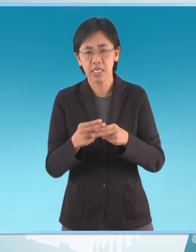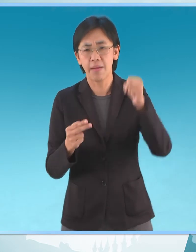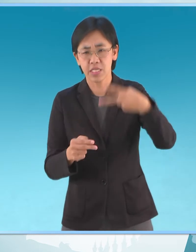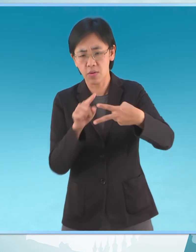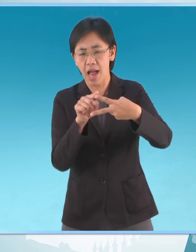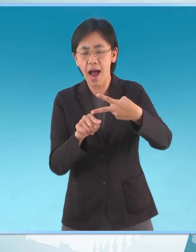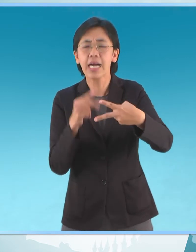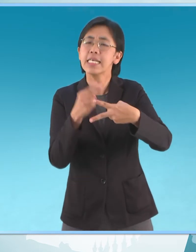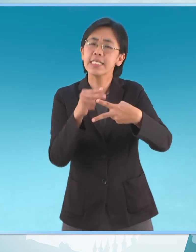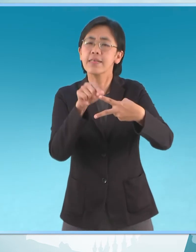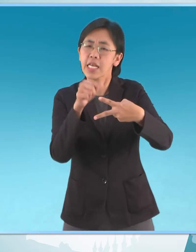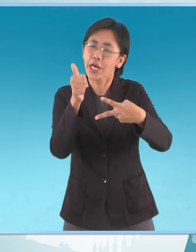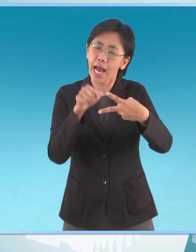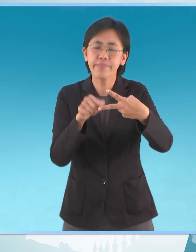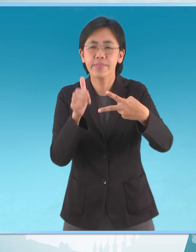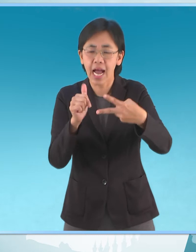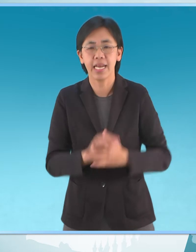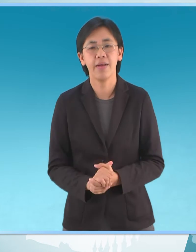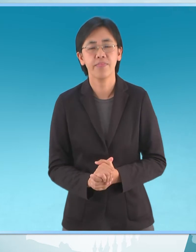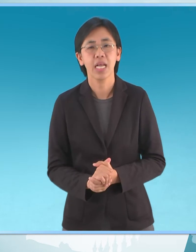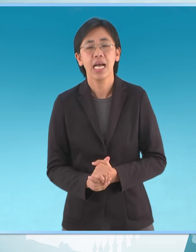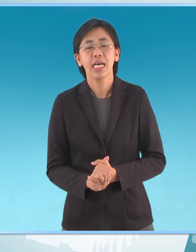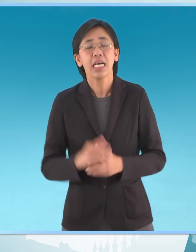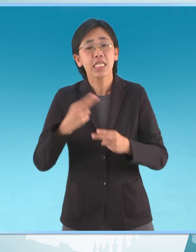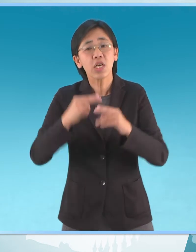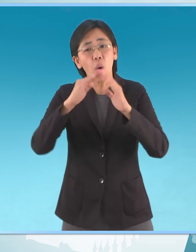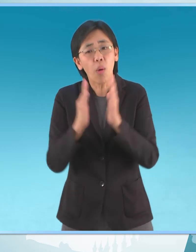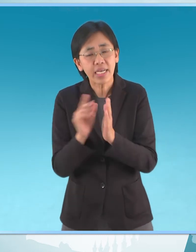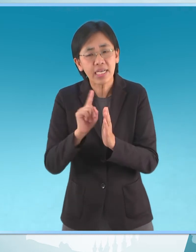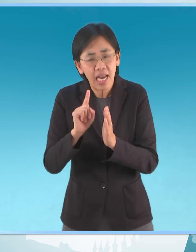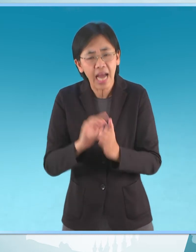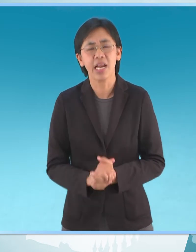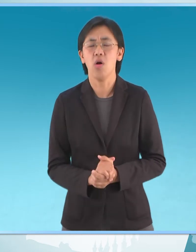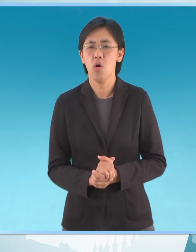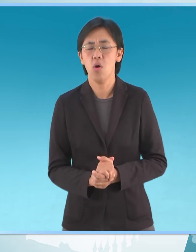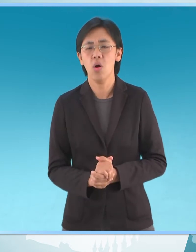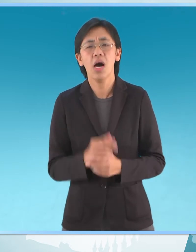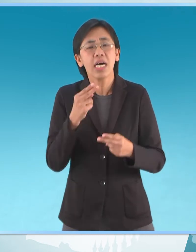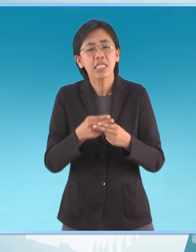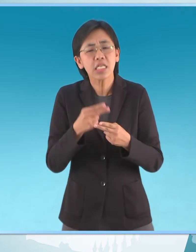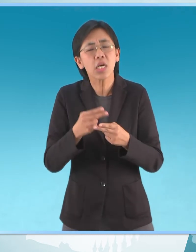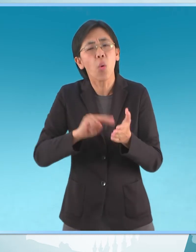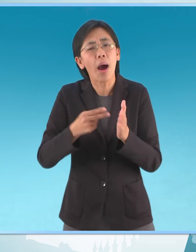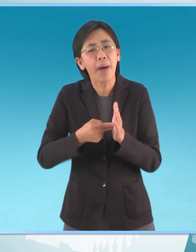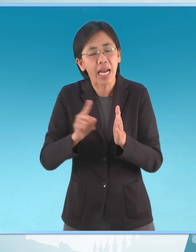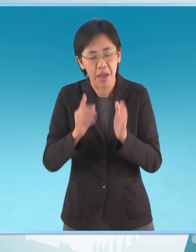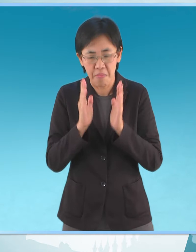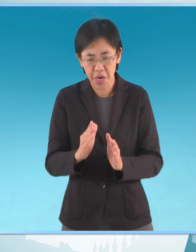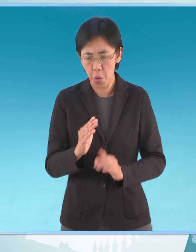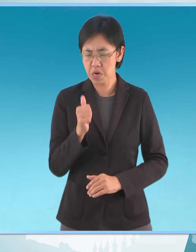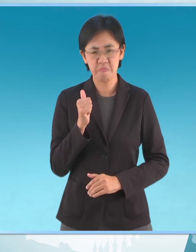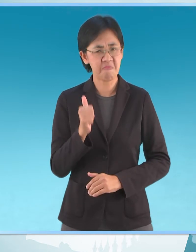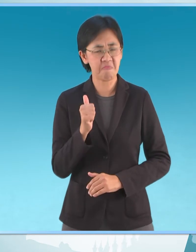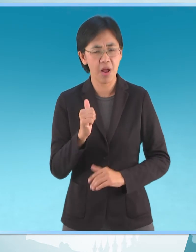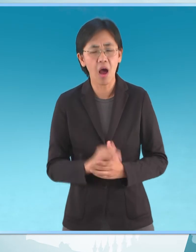รียกชื่อไหนก็ได้ไม่ผิดนะครับคำว่าศรีโคตบูรณ์เนี่ยว่ากันว่าเพี้ยนมาจากคำว่าสิริโคตมปุรีแปลว่าผู้มีสิริมงคลนะครับส่วน